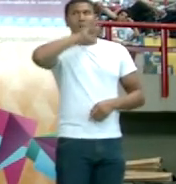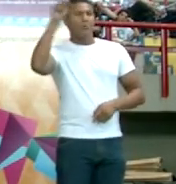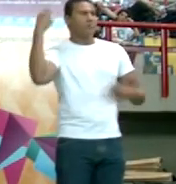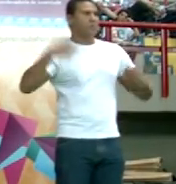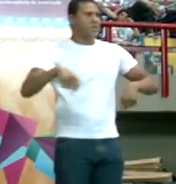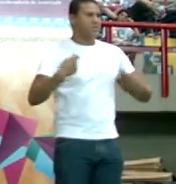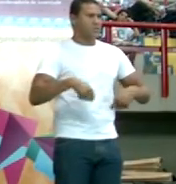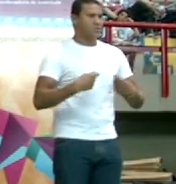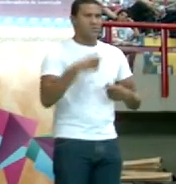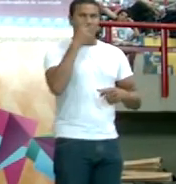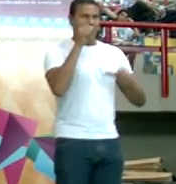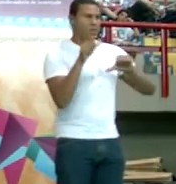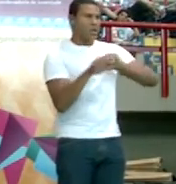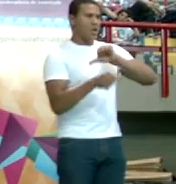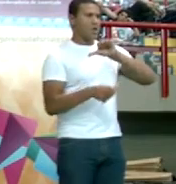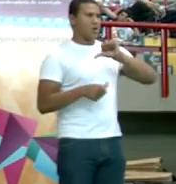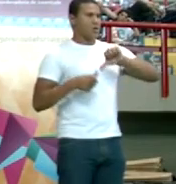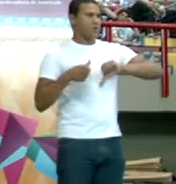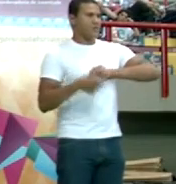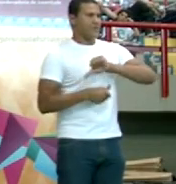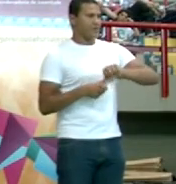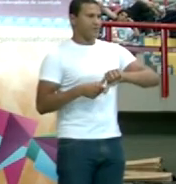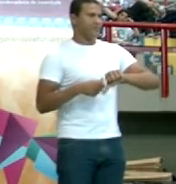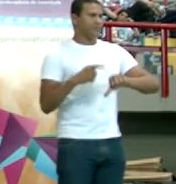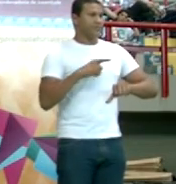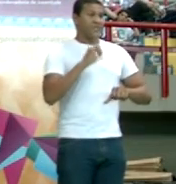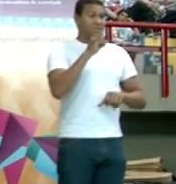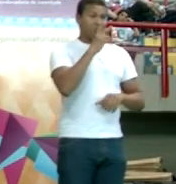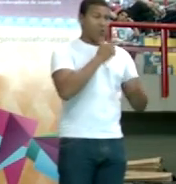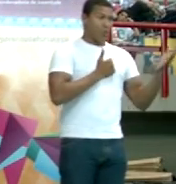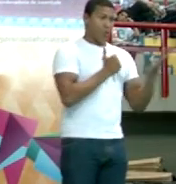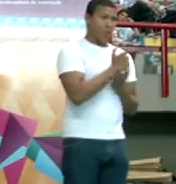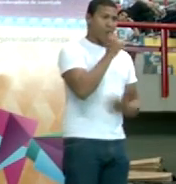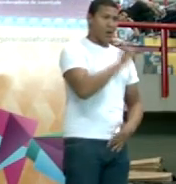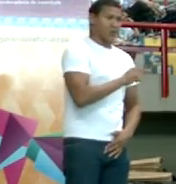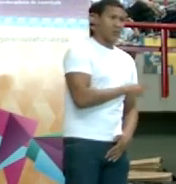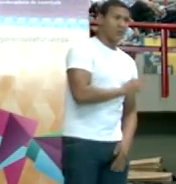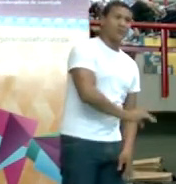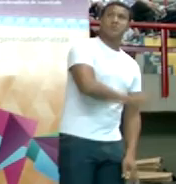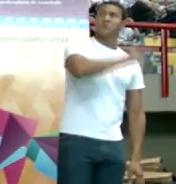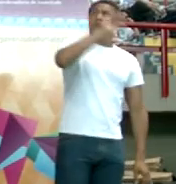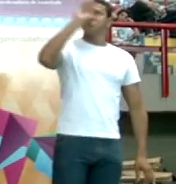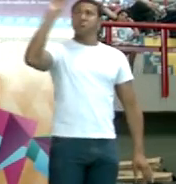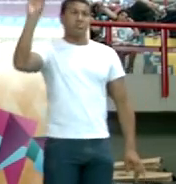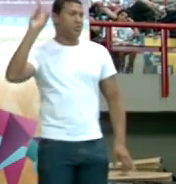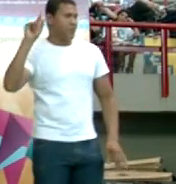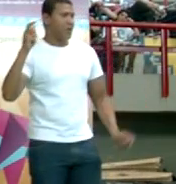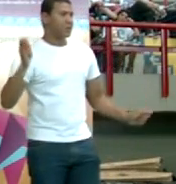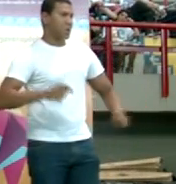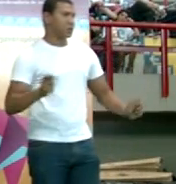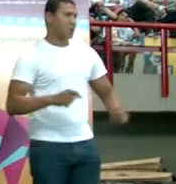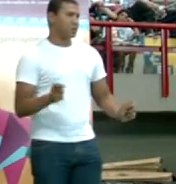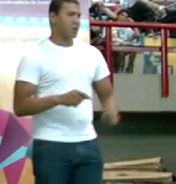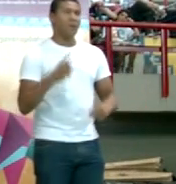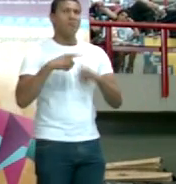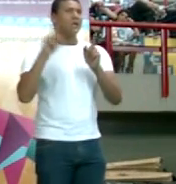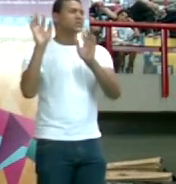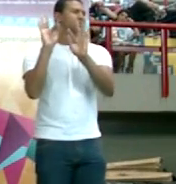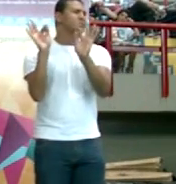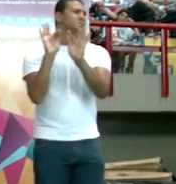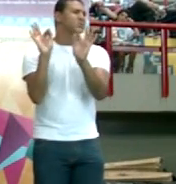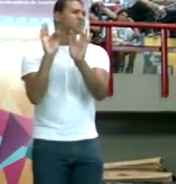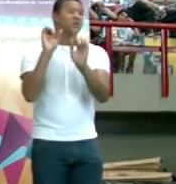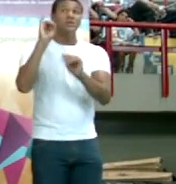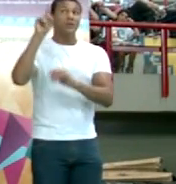não. Se eles comparam uma coisa aqui e ligarem lá, só não vai funcionar com a mesma potência. Fui claro ou não?